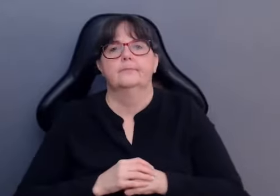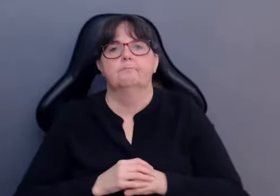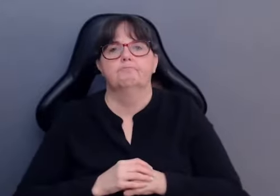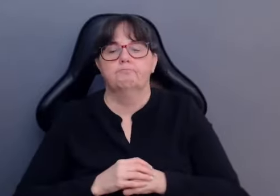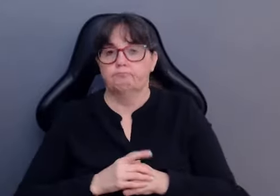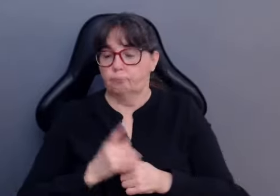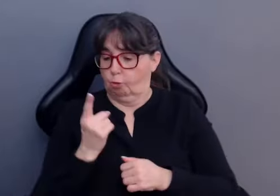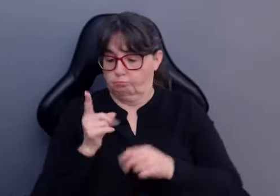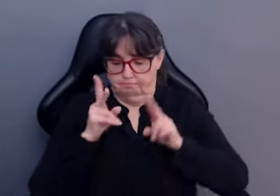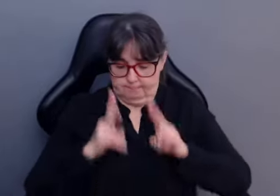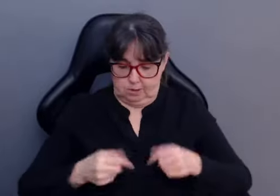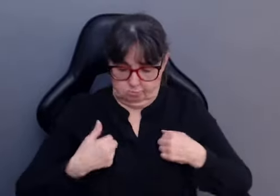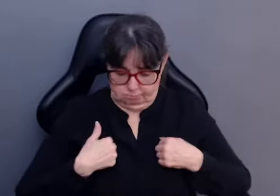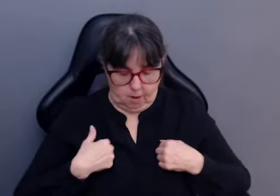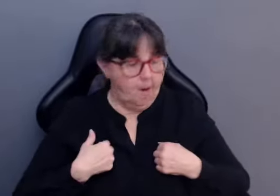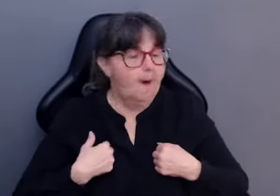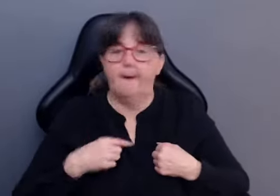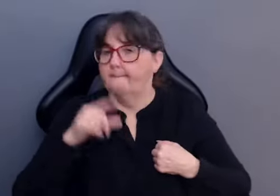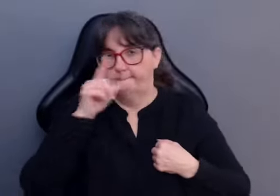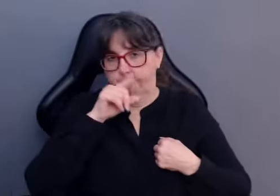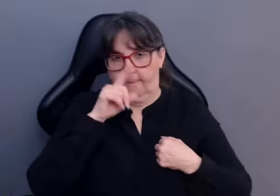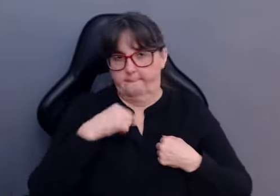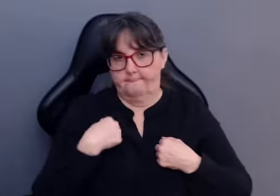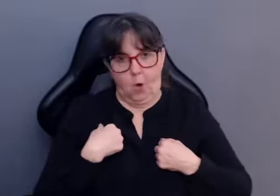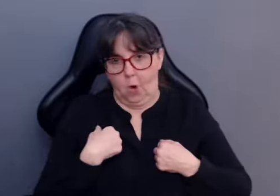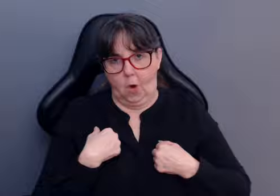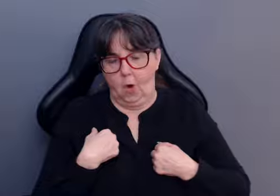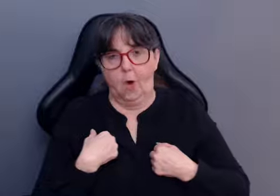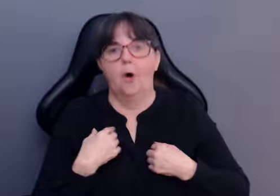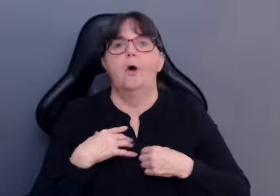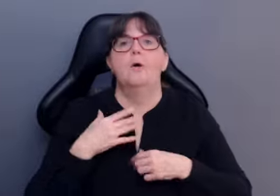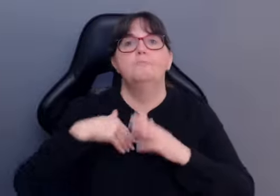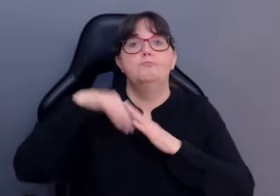même personne ne peut cumuler plus de 2 postes d'officier.